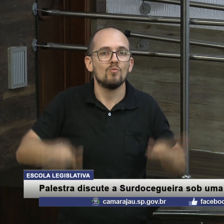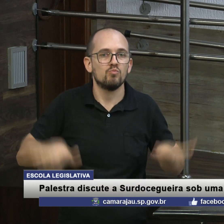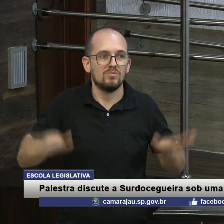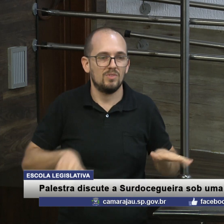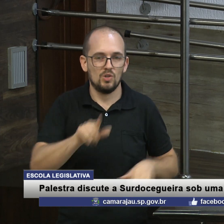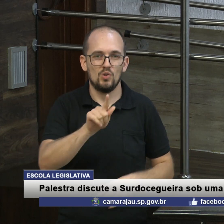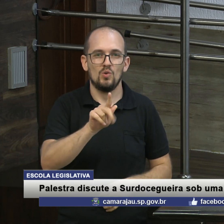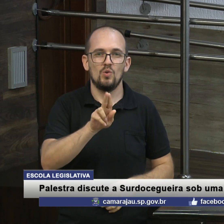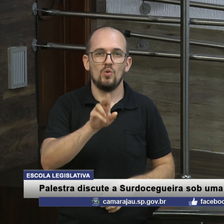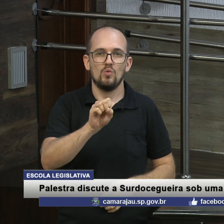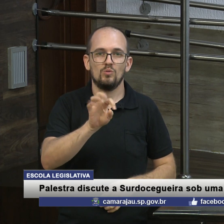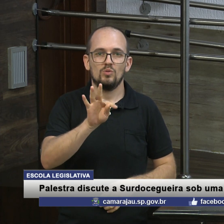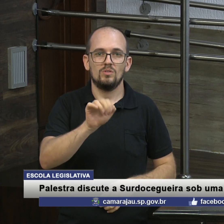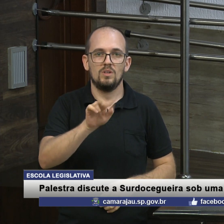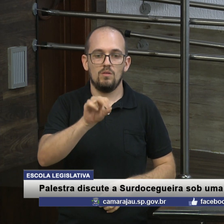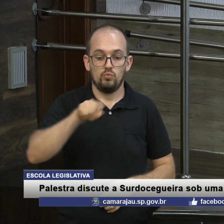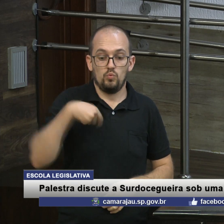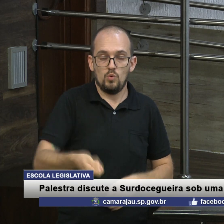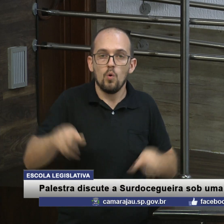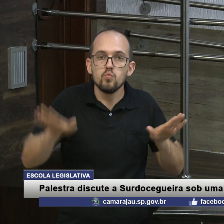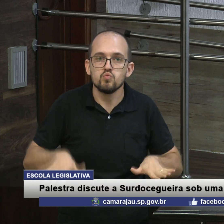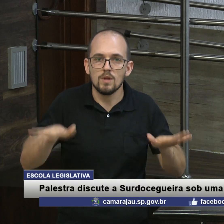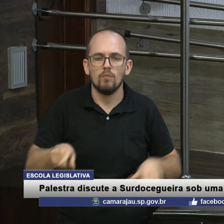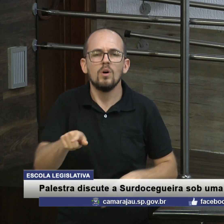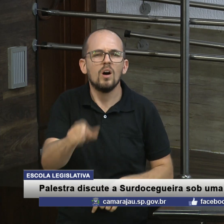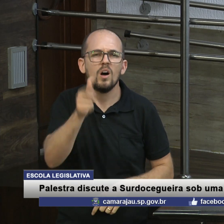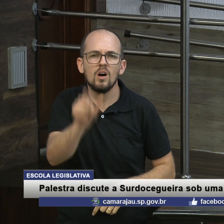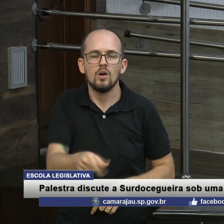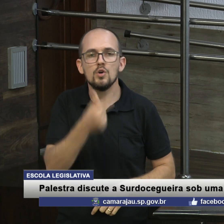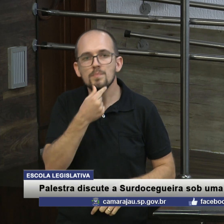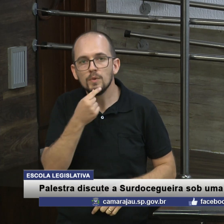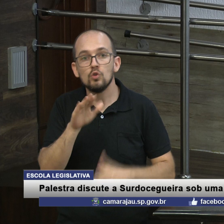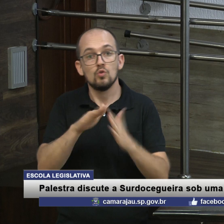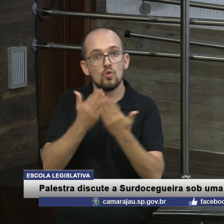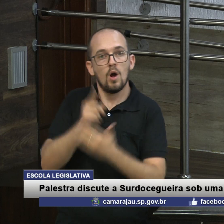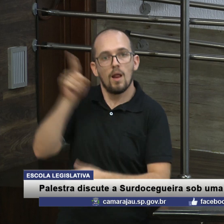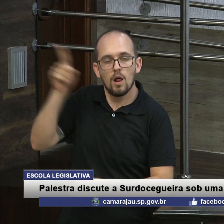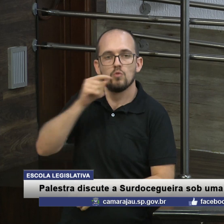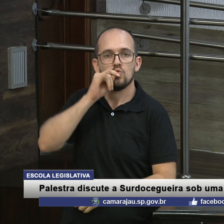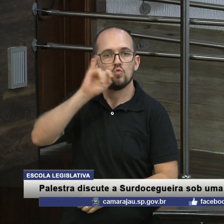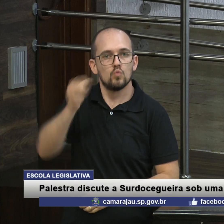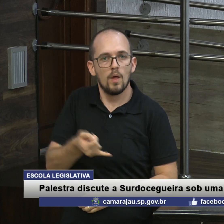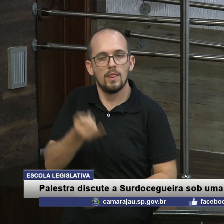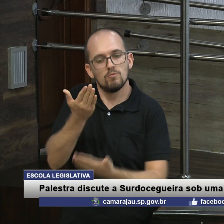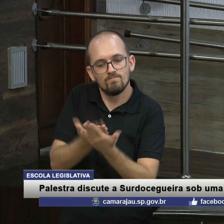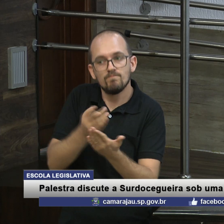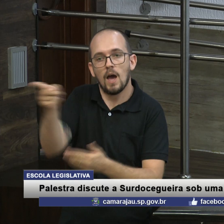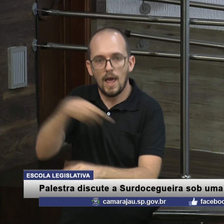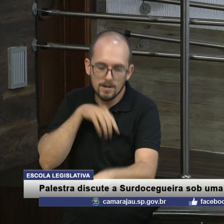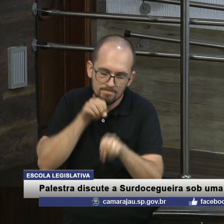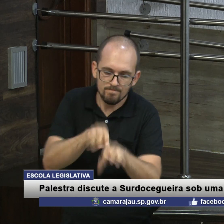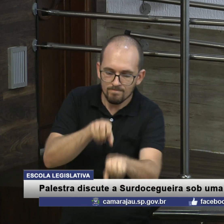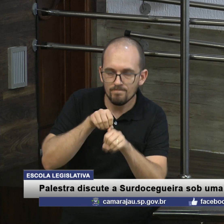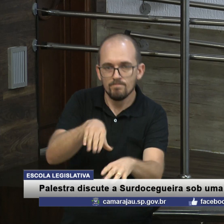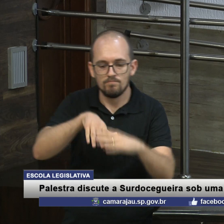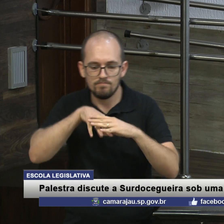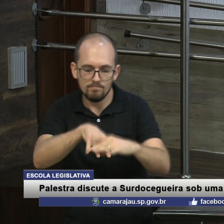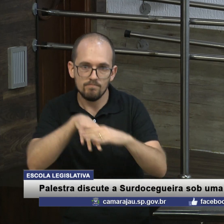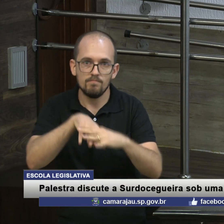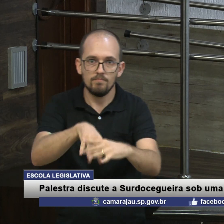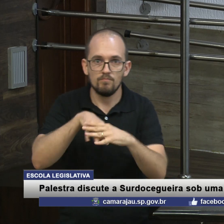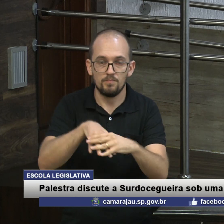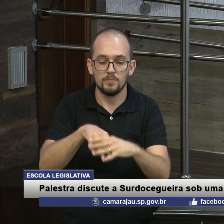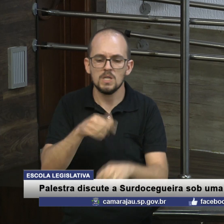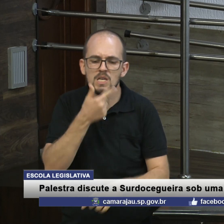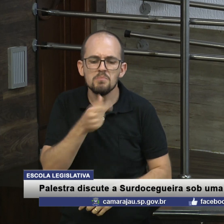da Escola Municipal de Ensino Básico Antônio de Pádua, Giareta, no município de Jundiaí. O menino de 12 anos